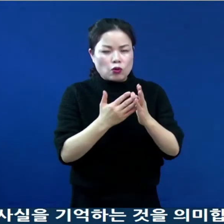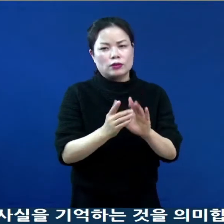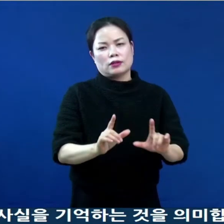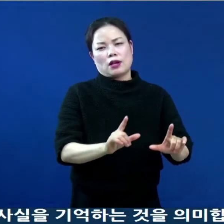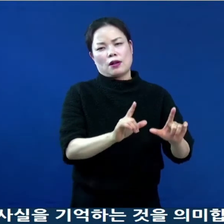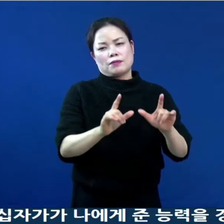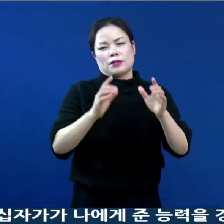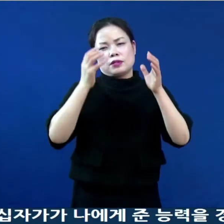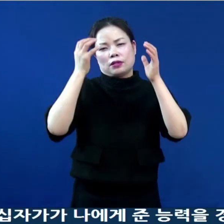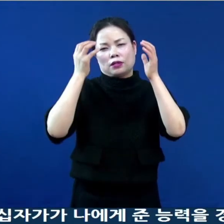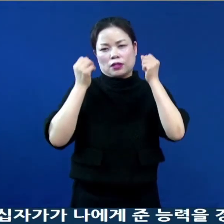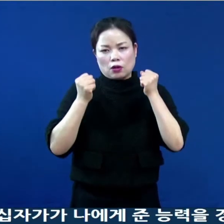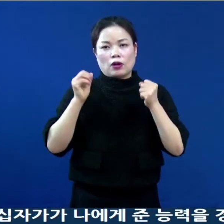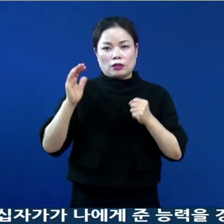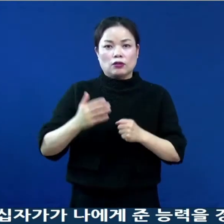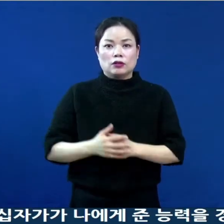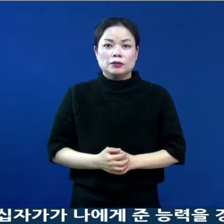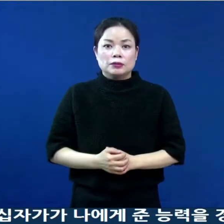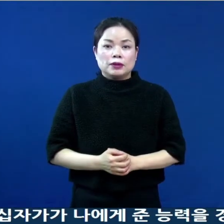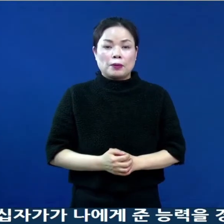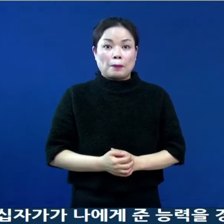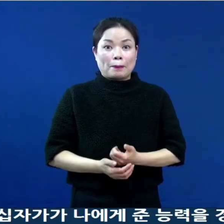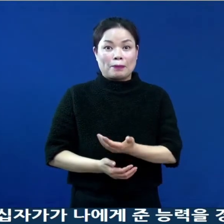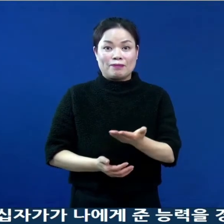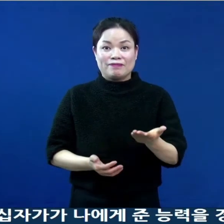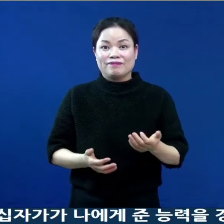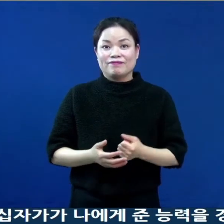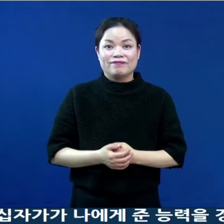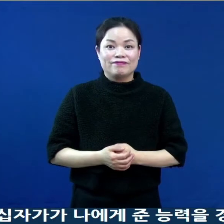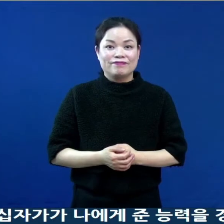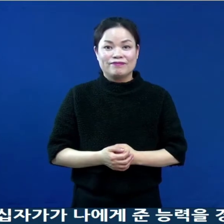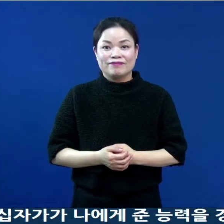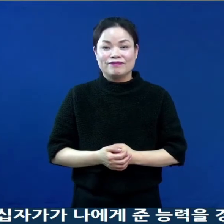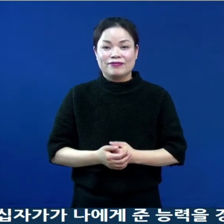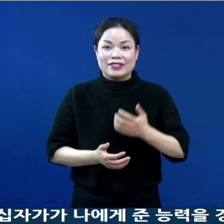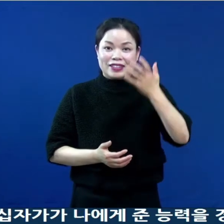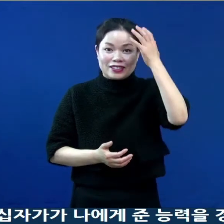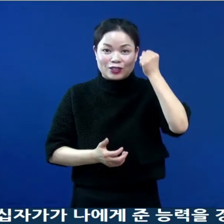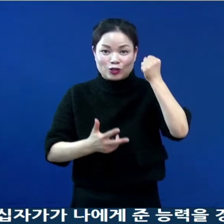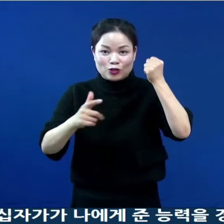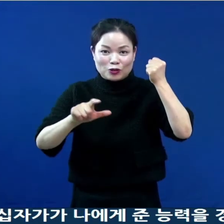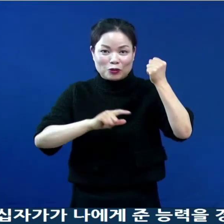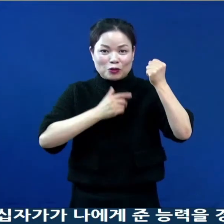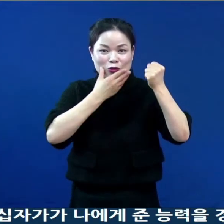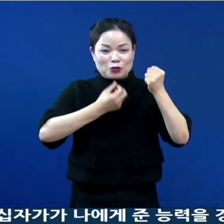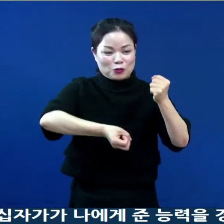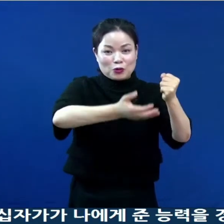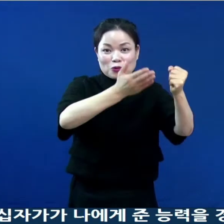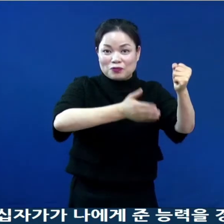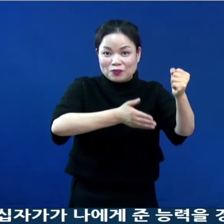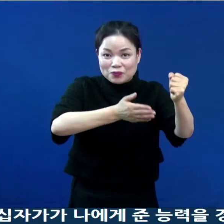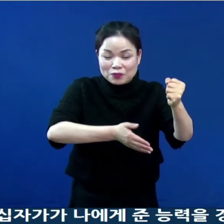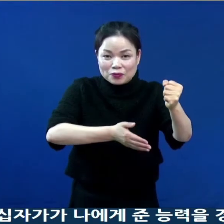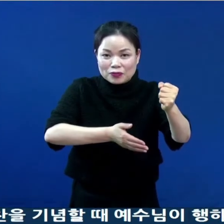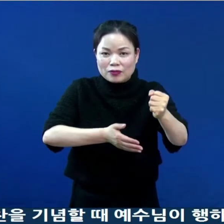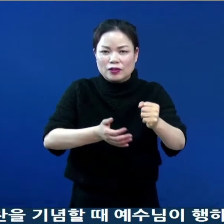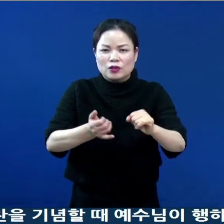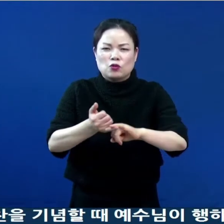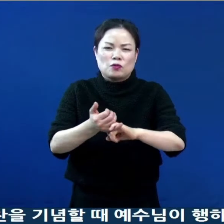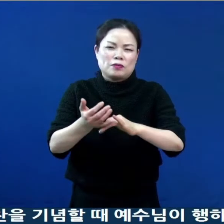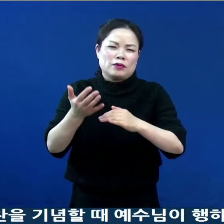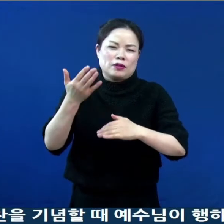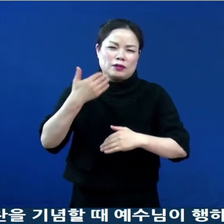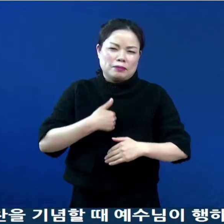삶이 기억하는 것이라는 것이죠. 여러분, 기억하시기를 주의 이름으로 축원합니다. 오늘 우리가 꼭 바라야 될